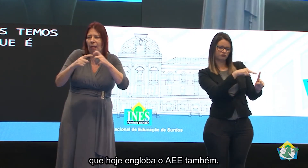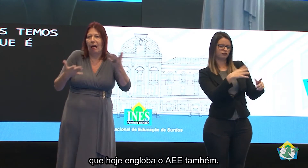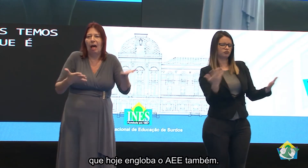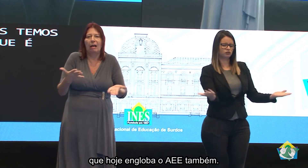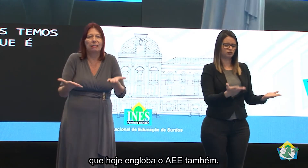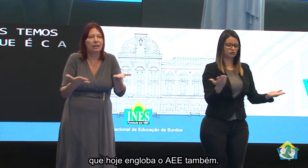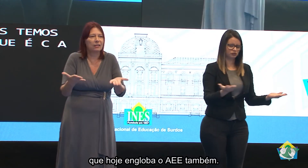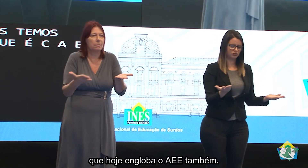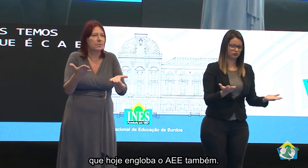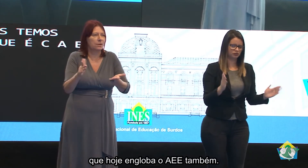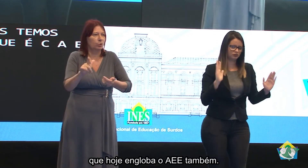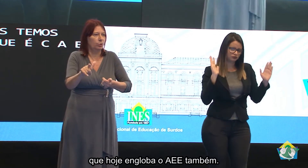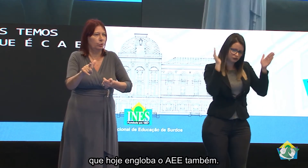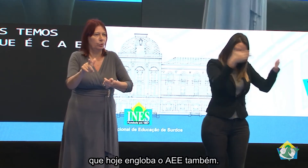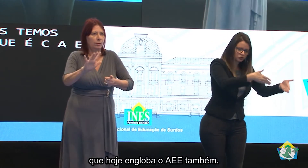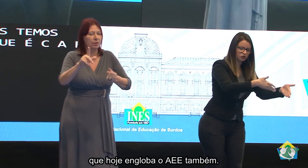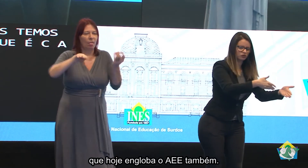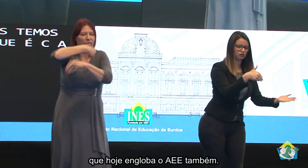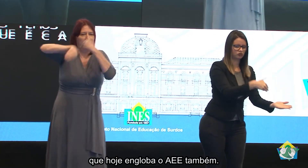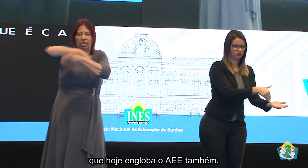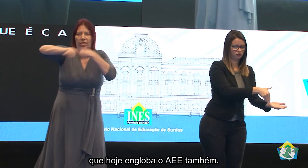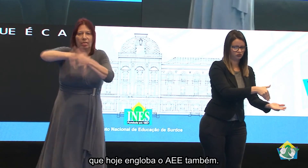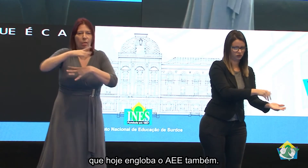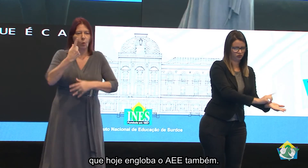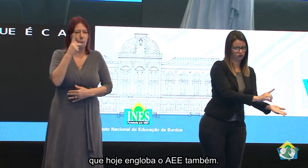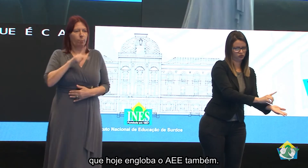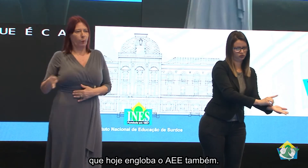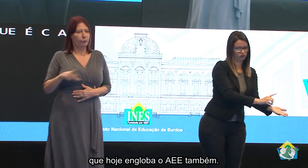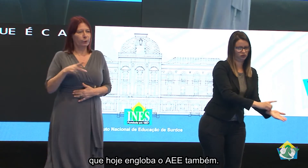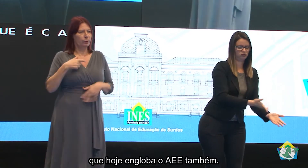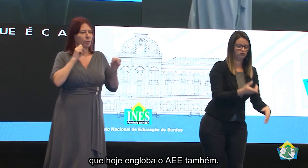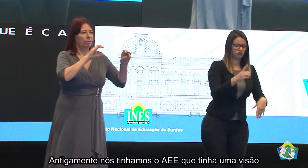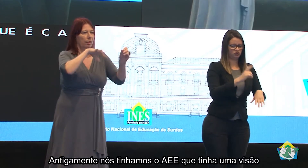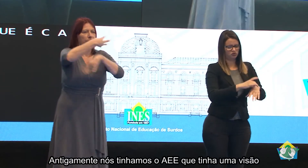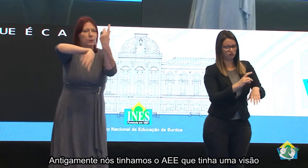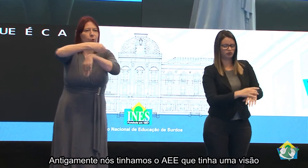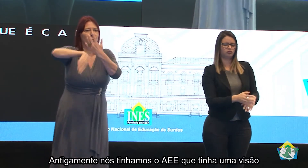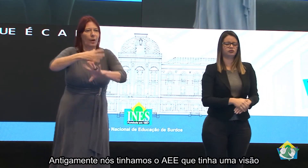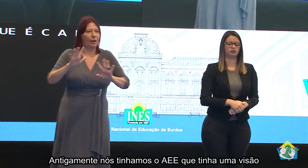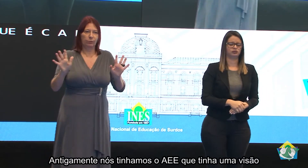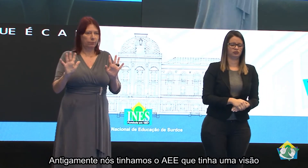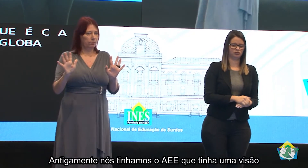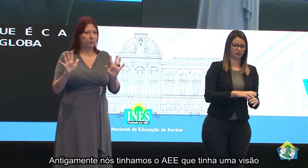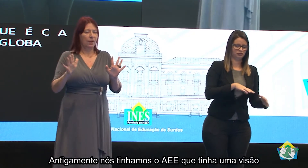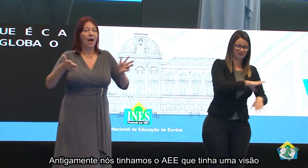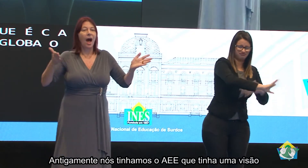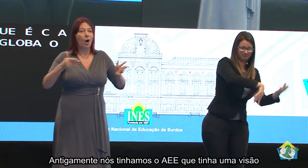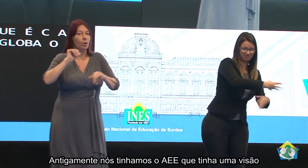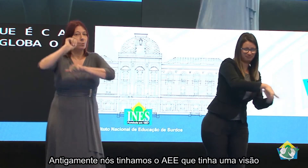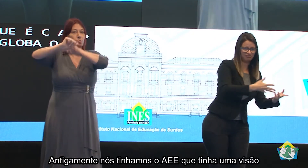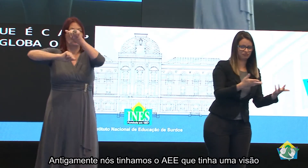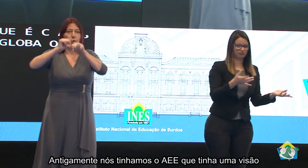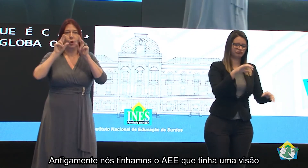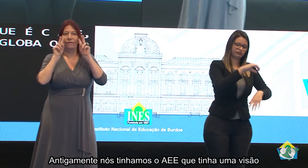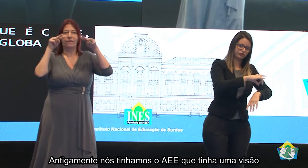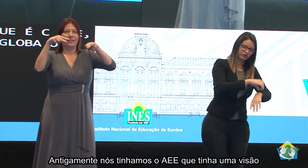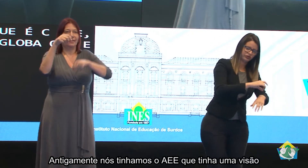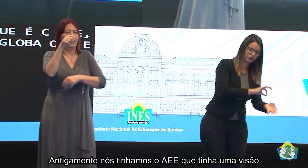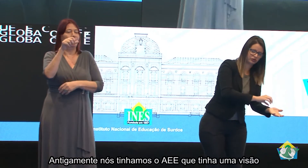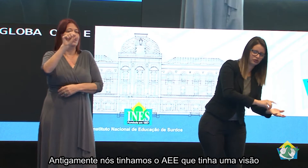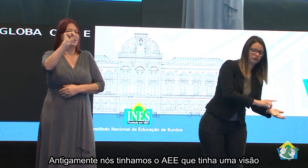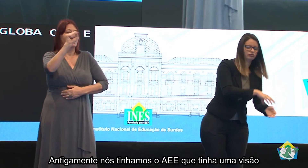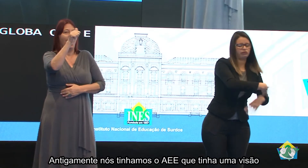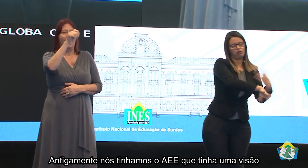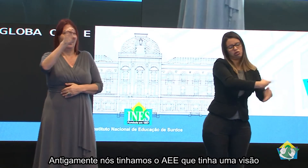que hoje engloba o AEE também. Antigamente nós tínhamos